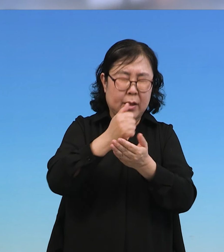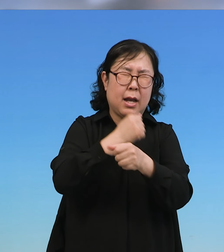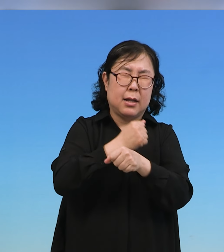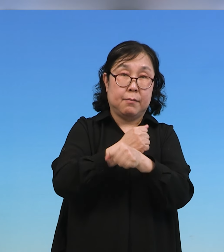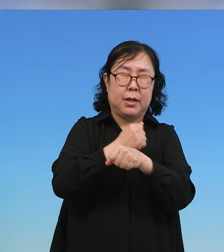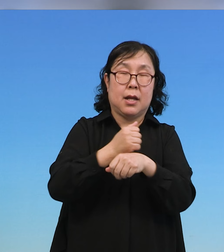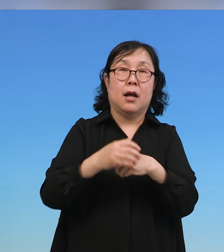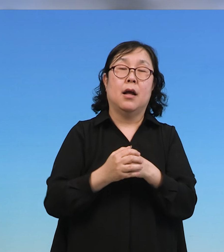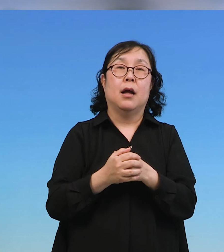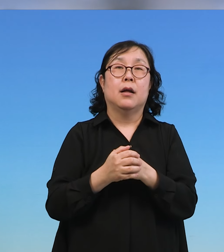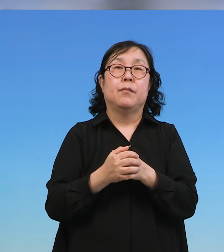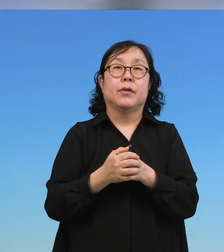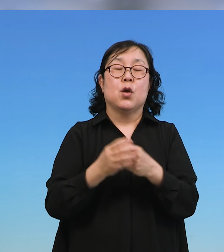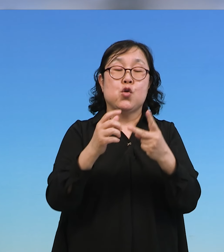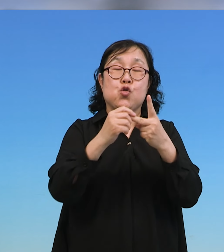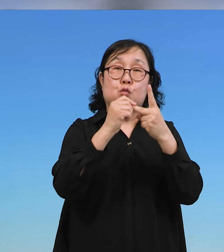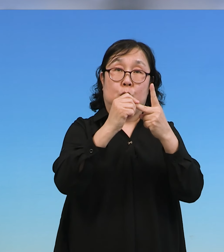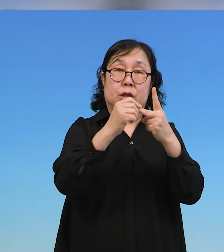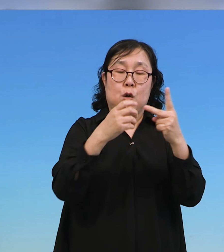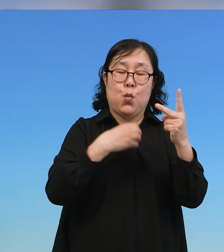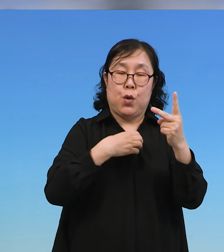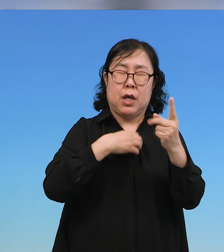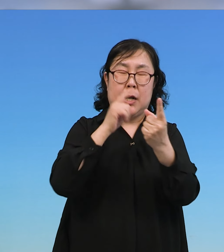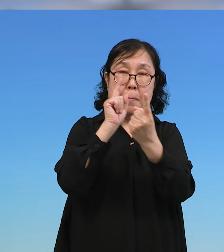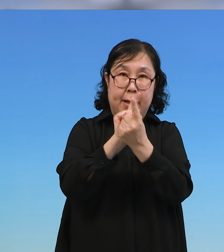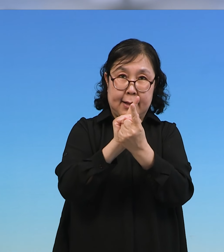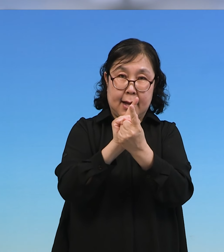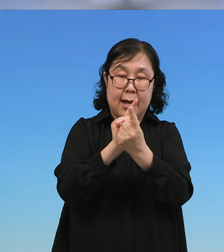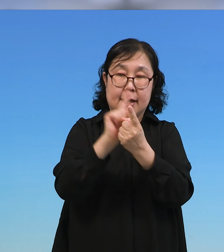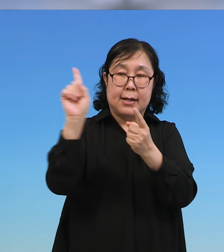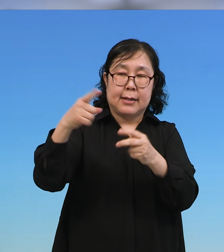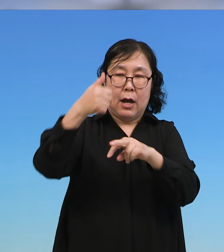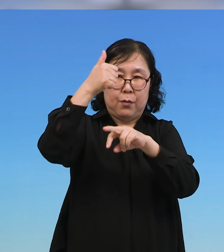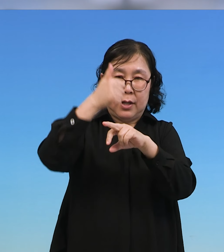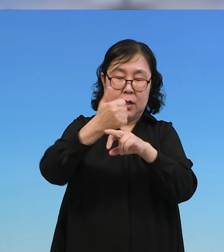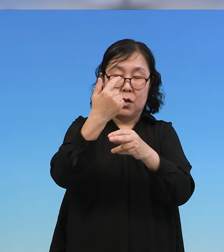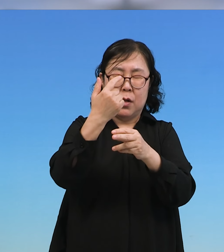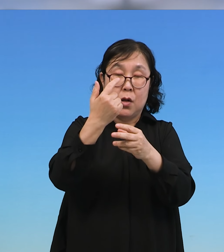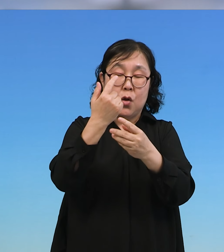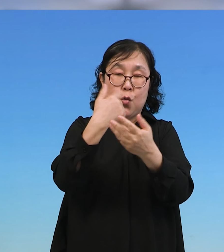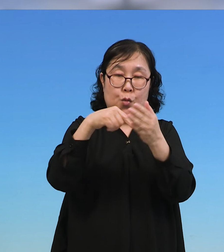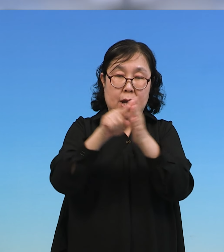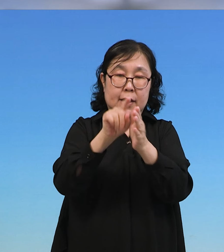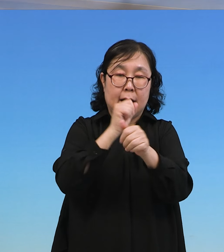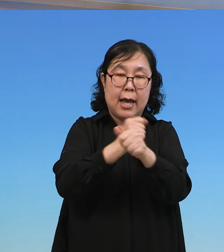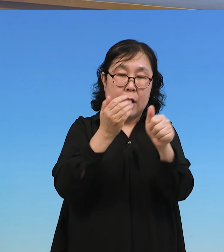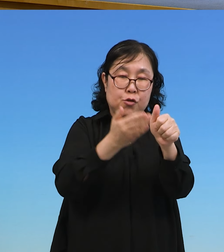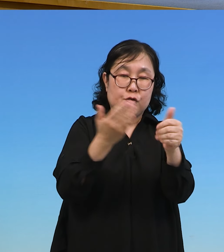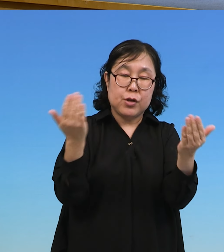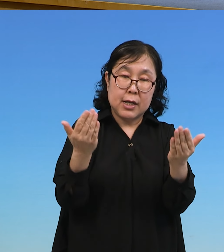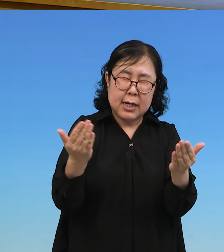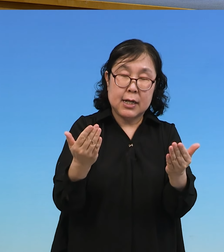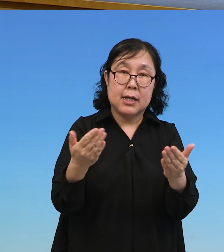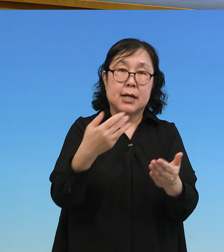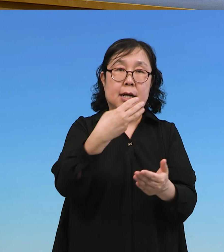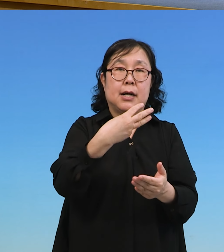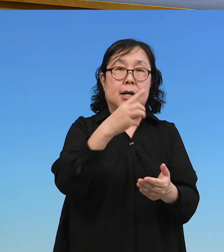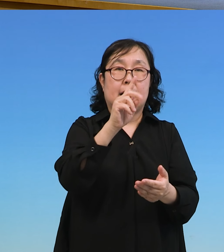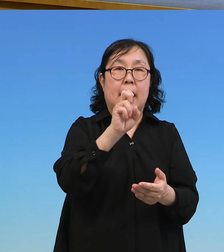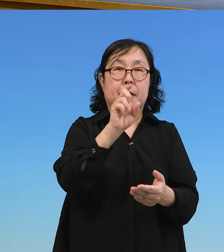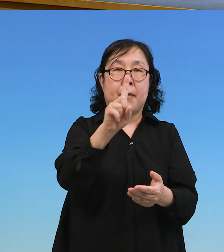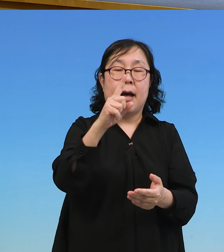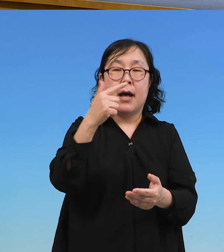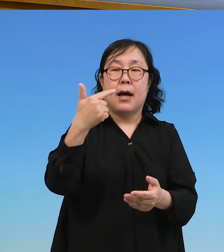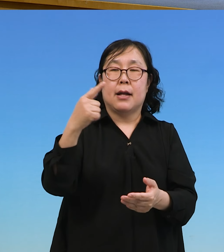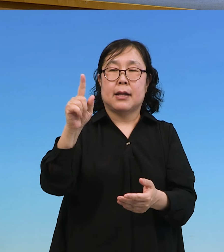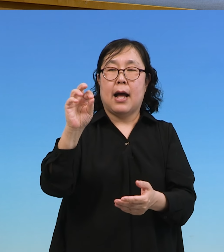번째로 사무엘이 위기를 만난 다윗을 위하여 해준 귀한 게 뭐냐? 라마나역 공동체를